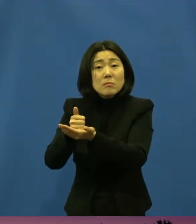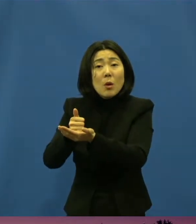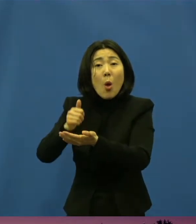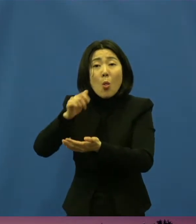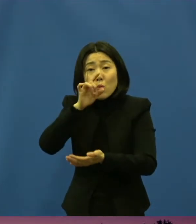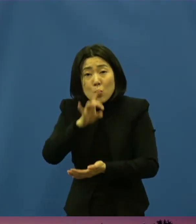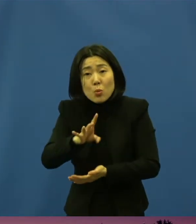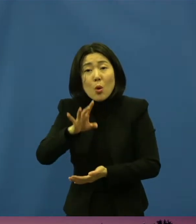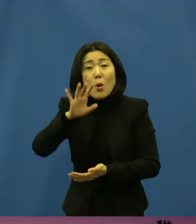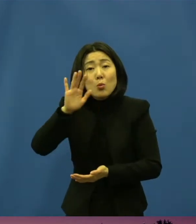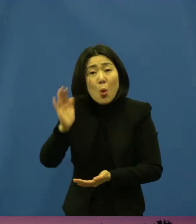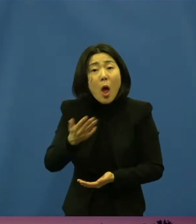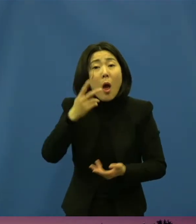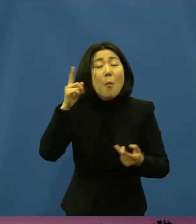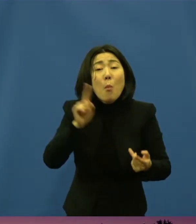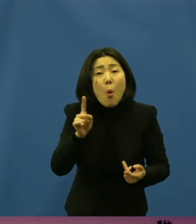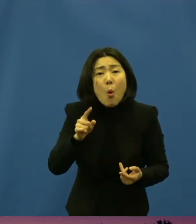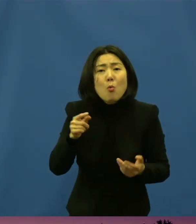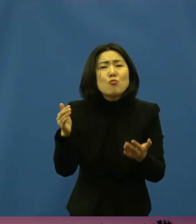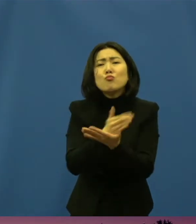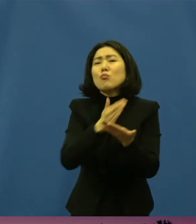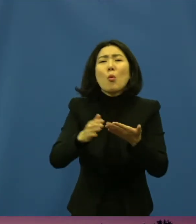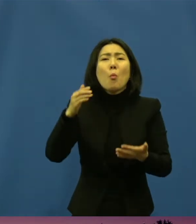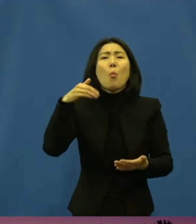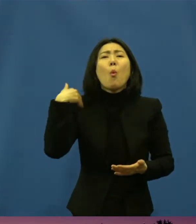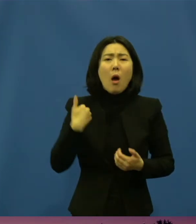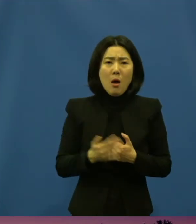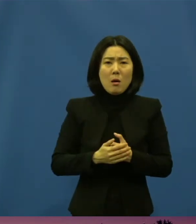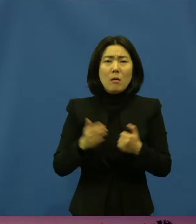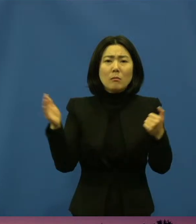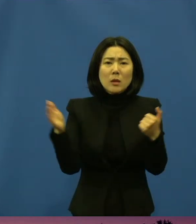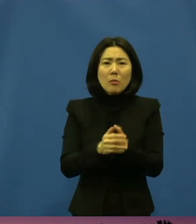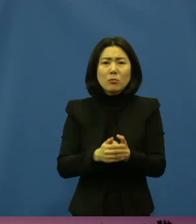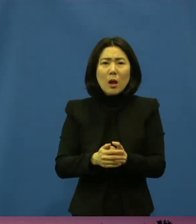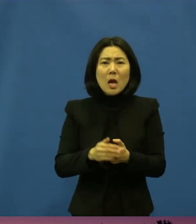그러면 어떻게 되죠? 기준이 없는 삶을 사는 겁니다.